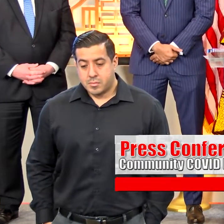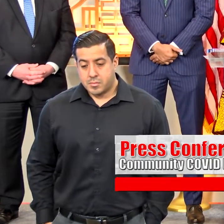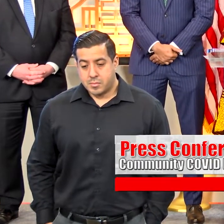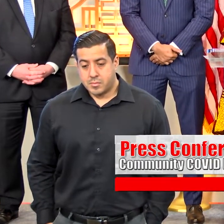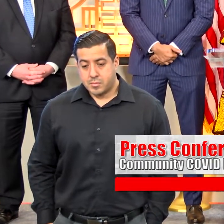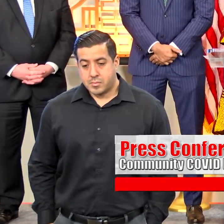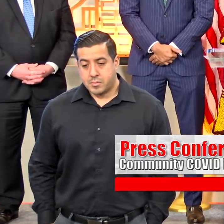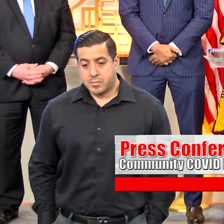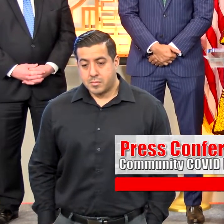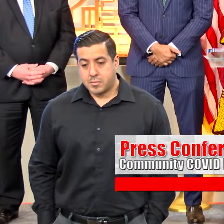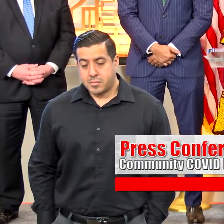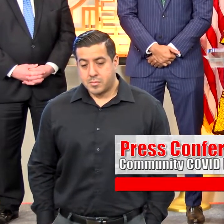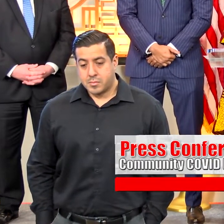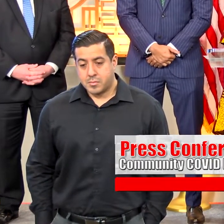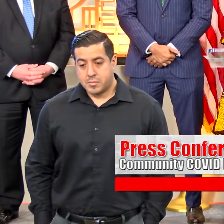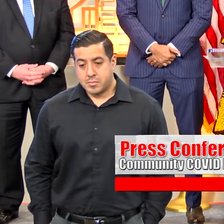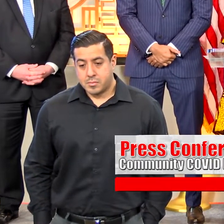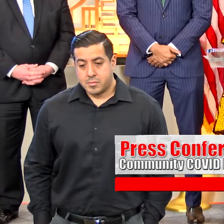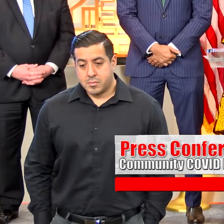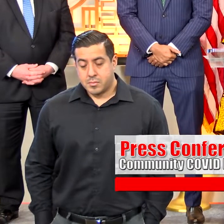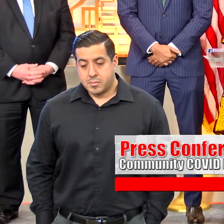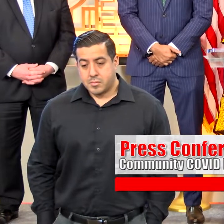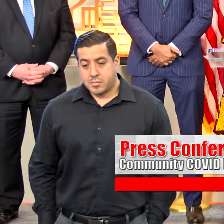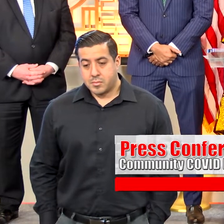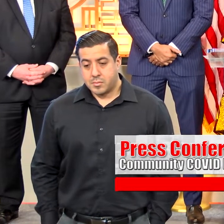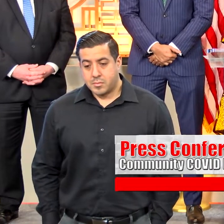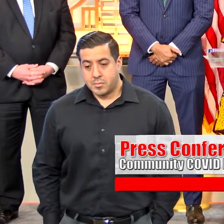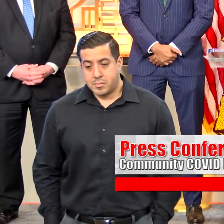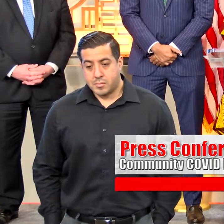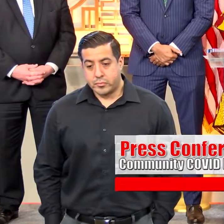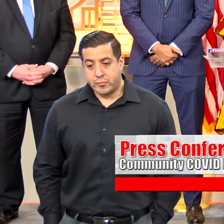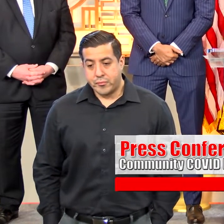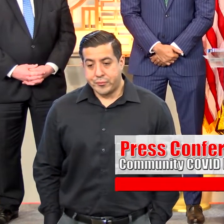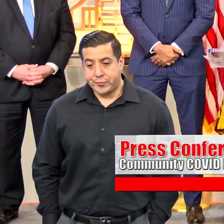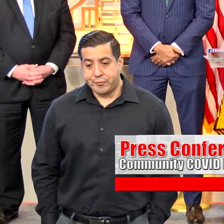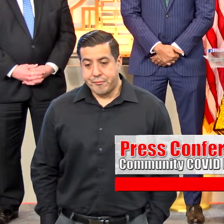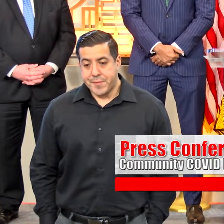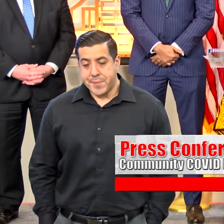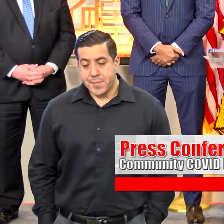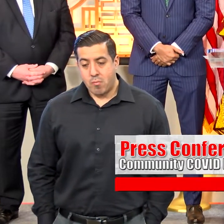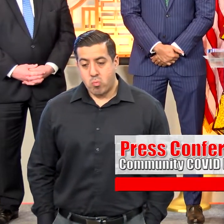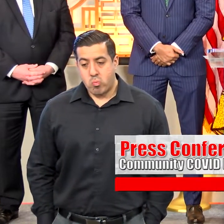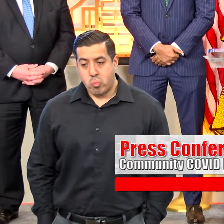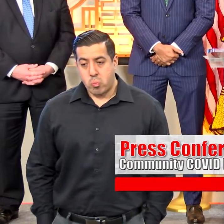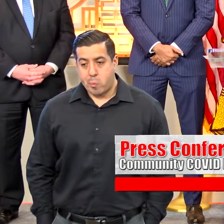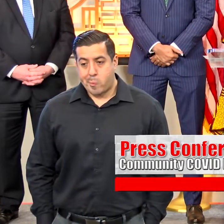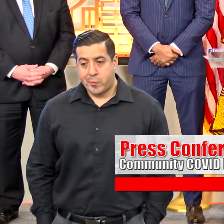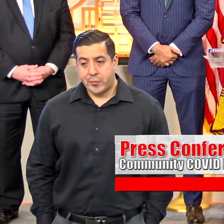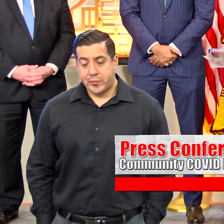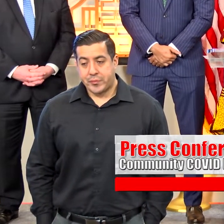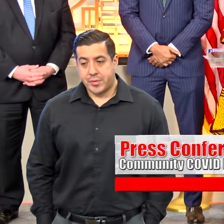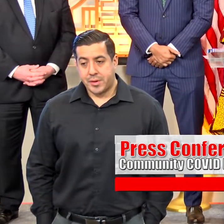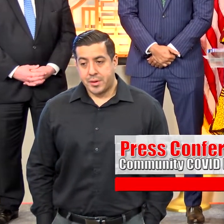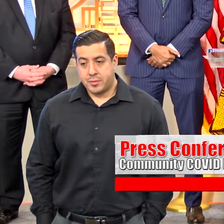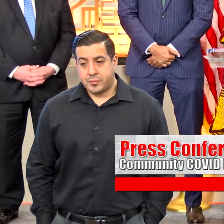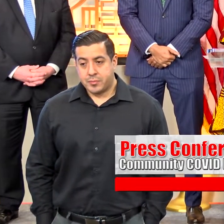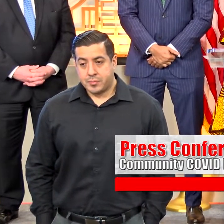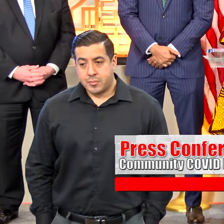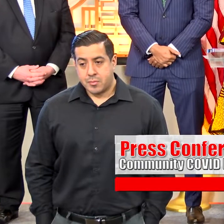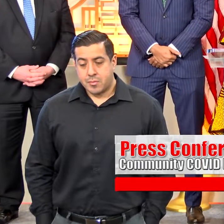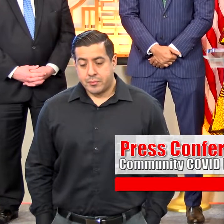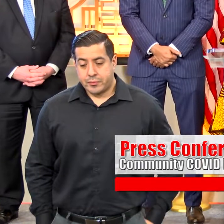de la desviación, el realojamiento rápido, vivienda de apoyo permanente y otras opciones.